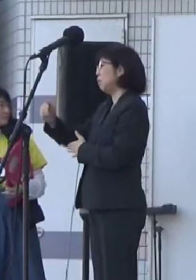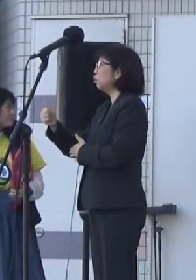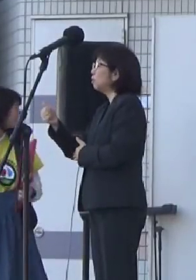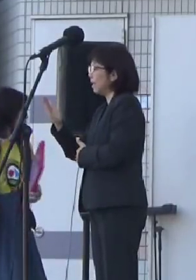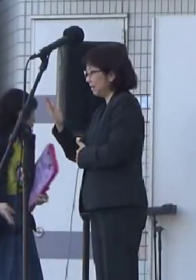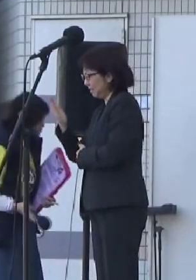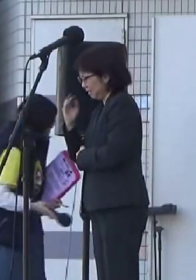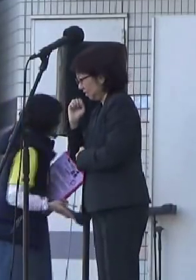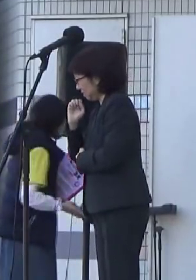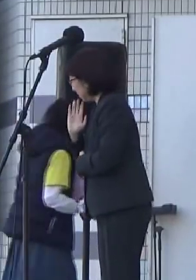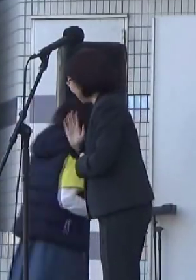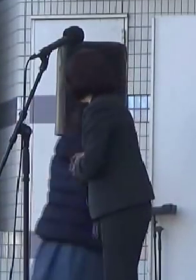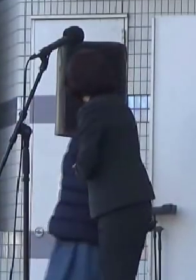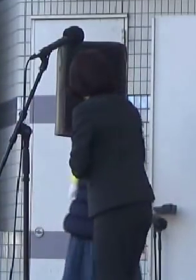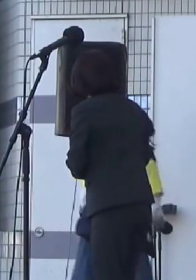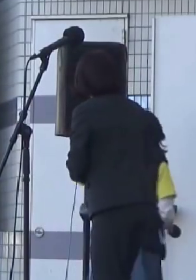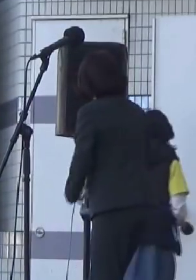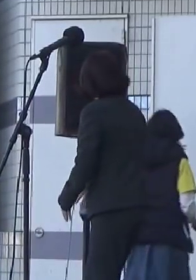します。